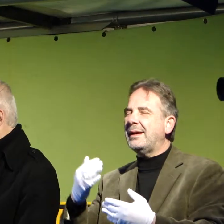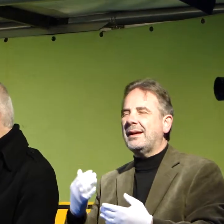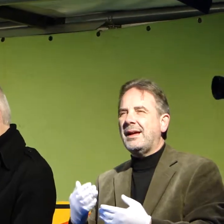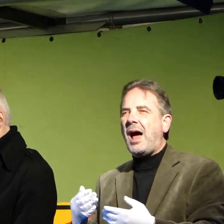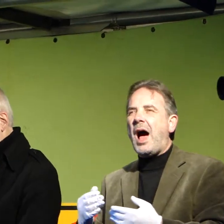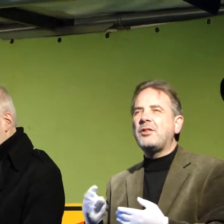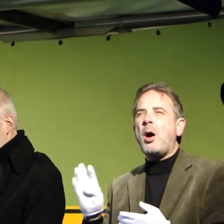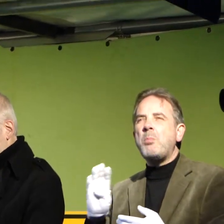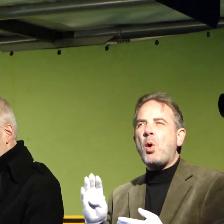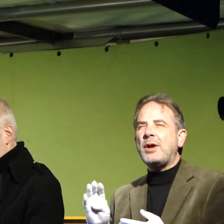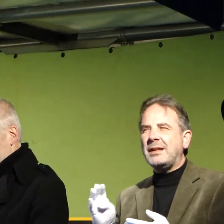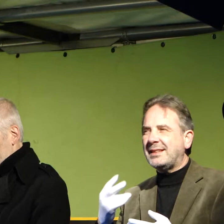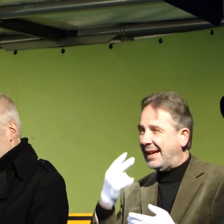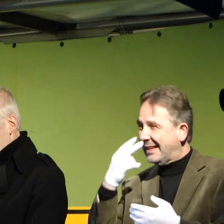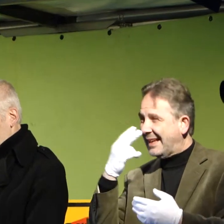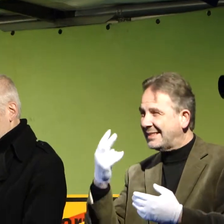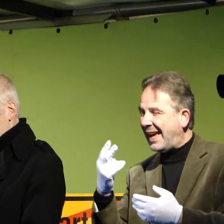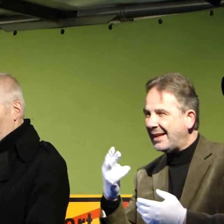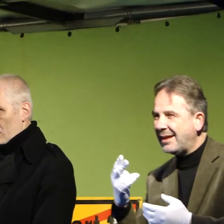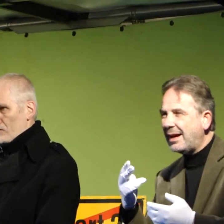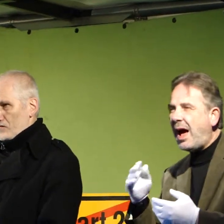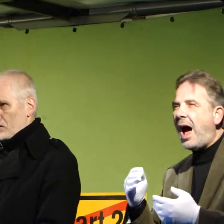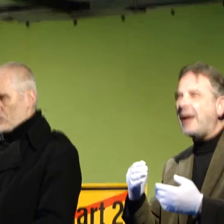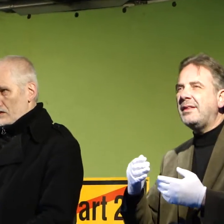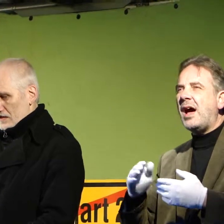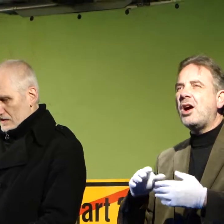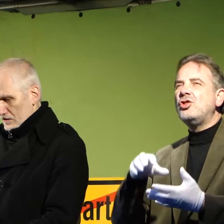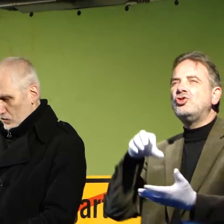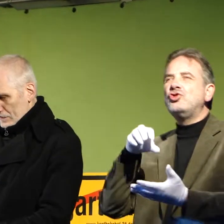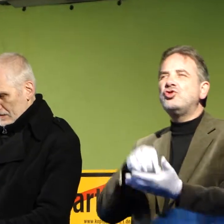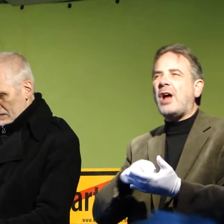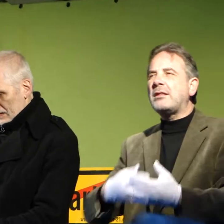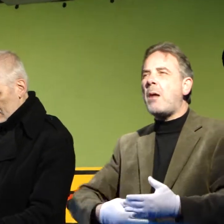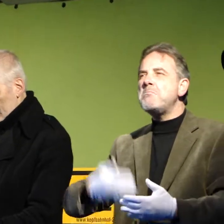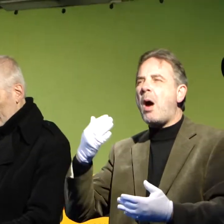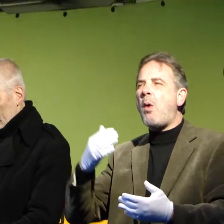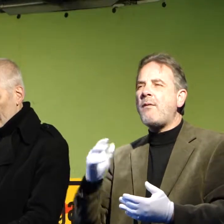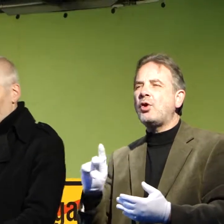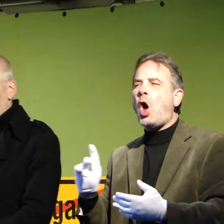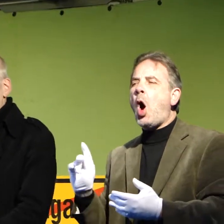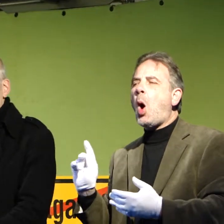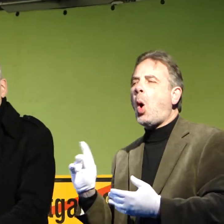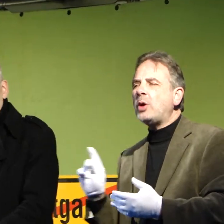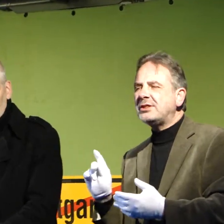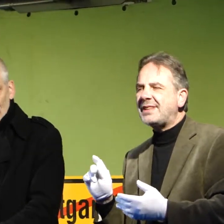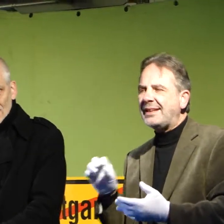damals 1600 Jahre alten Stadtmauer von Konstantinopel gesehen,